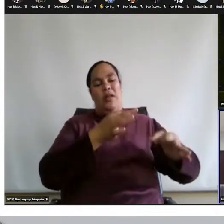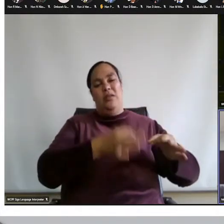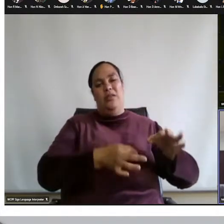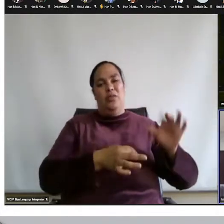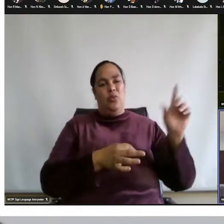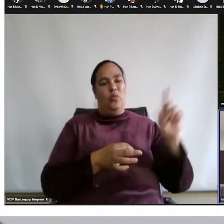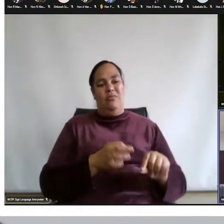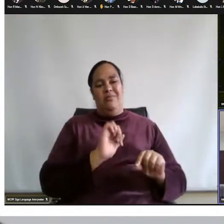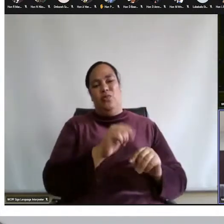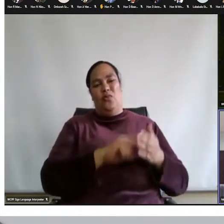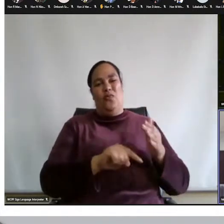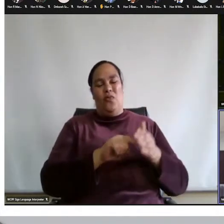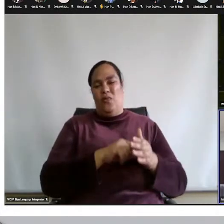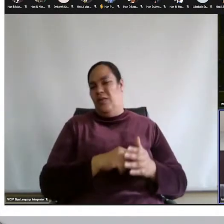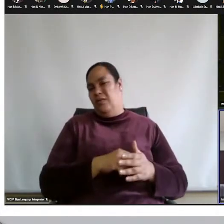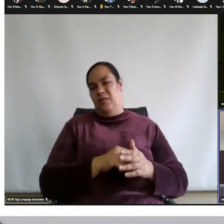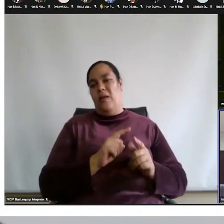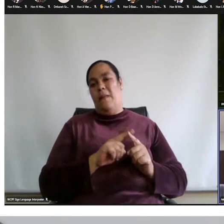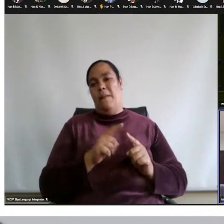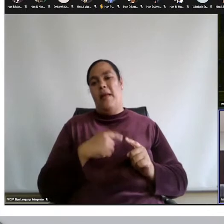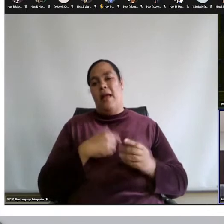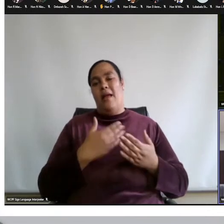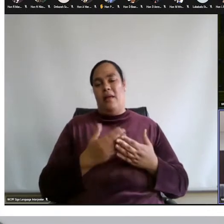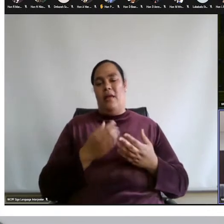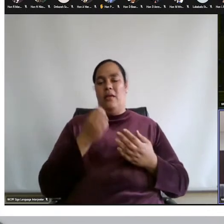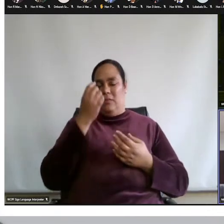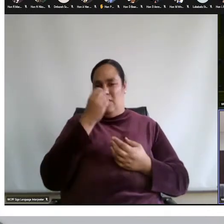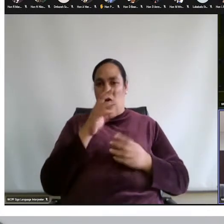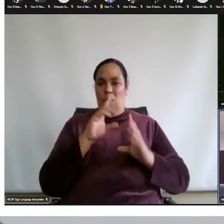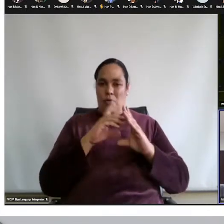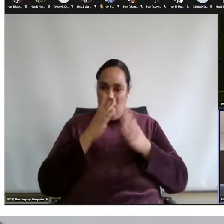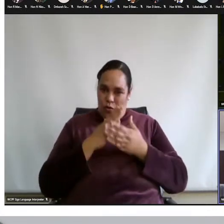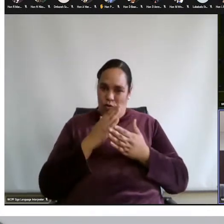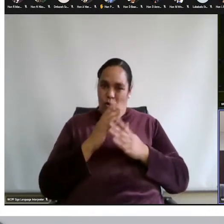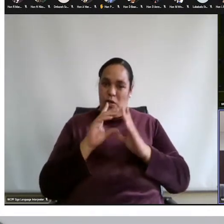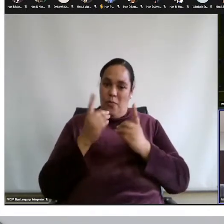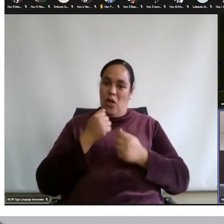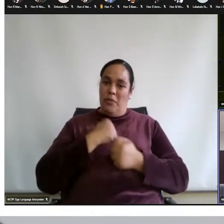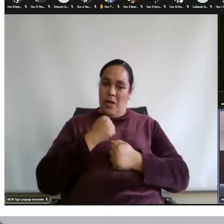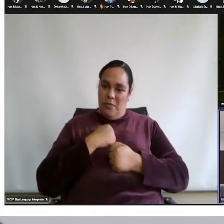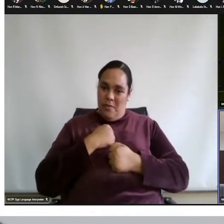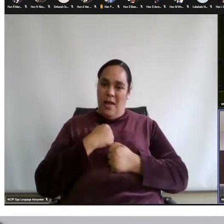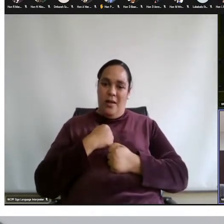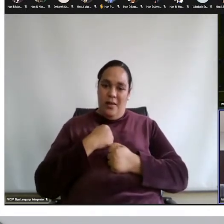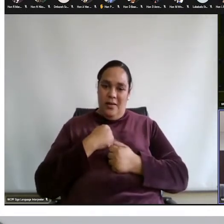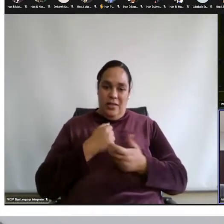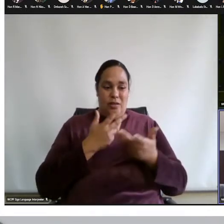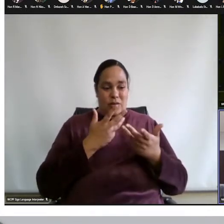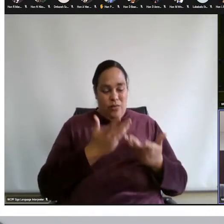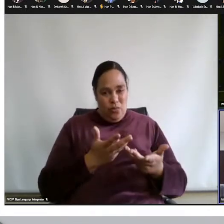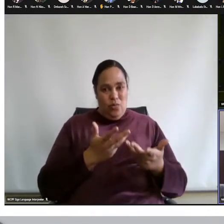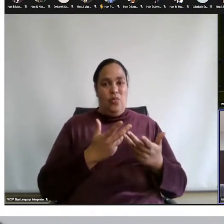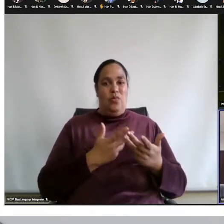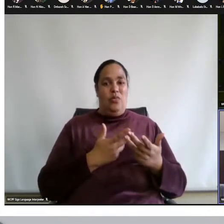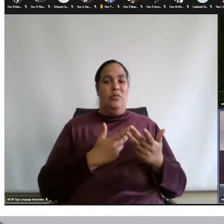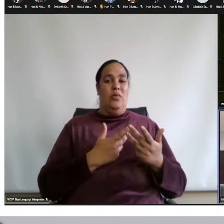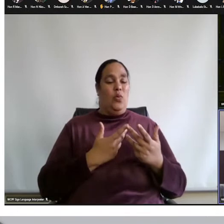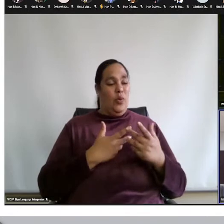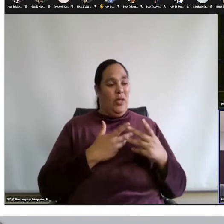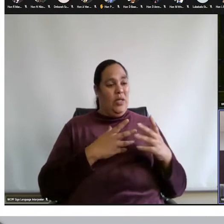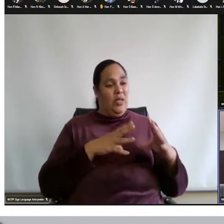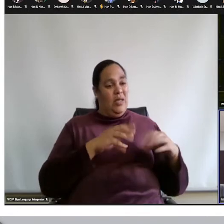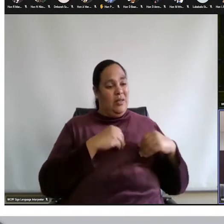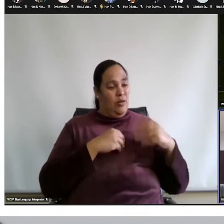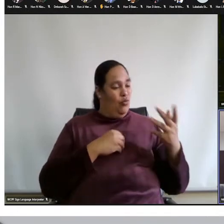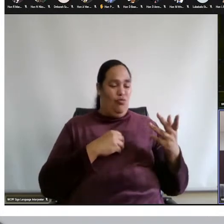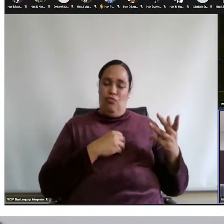doeleindes. En ek kan u versekering gee dat my departement sal geensins deelneem aan goedkoop politieke